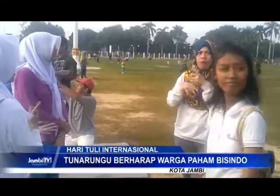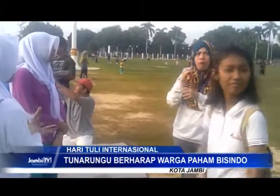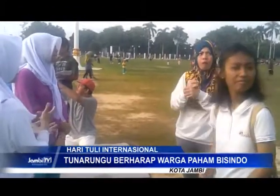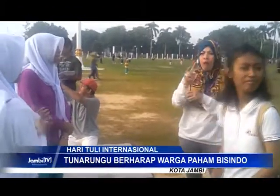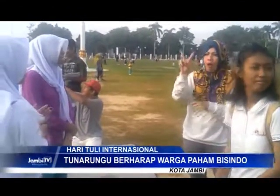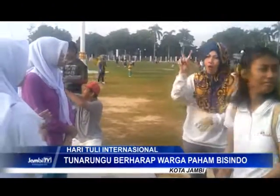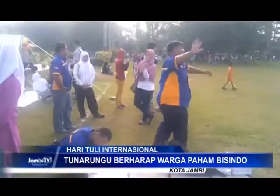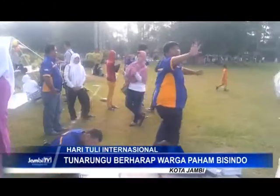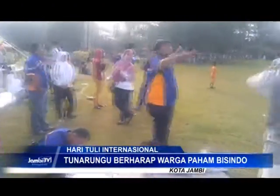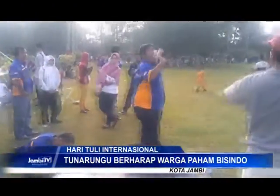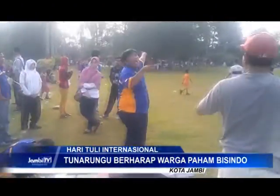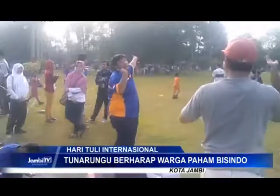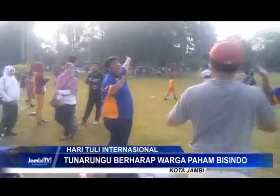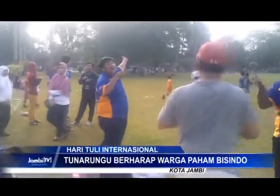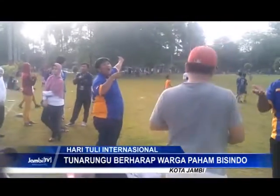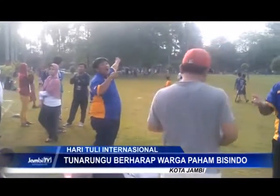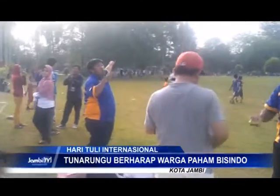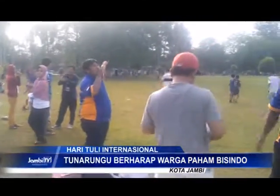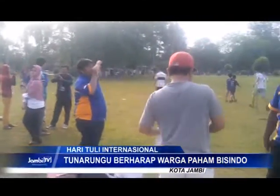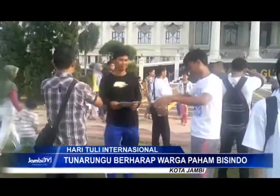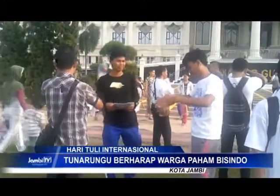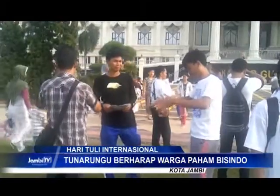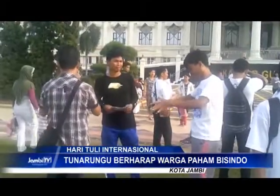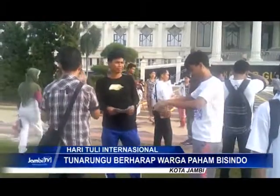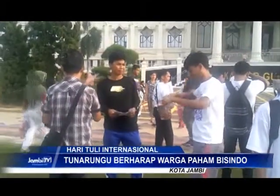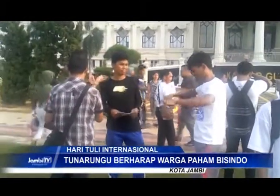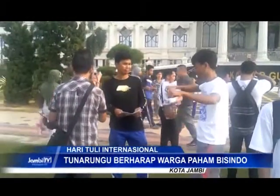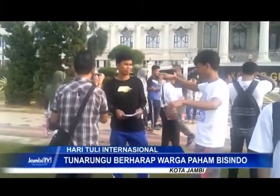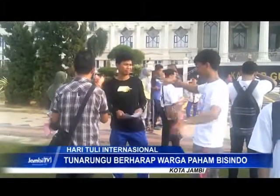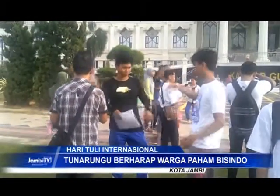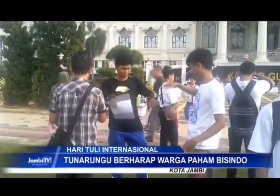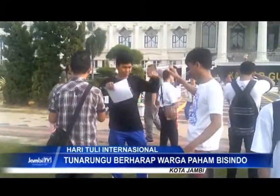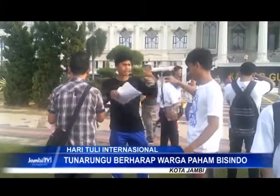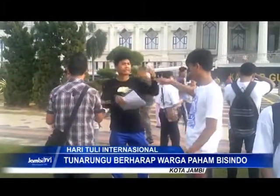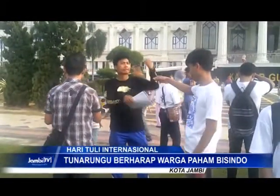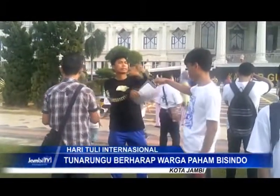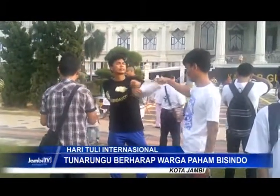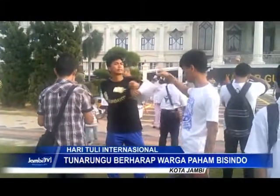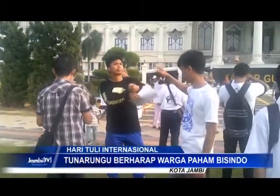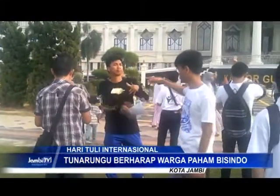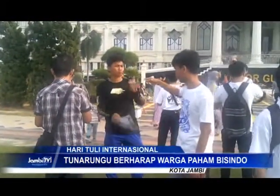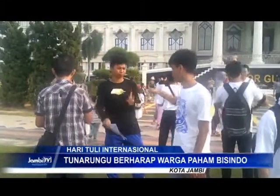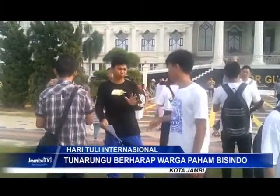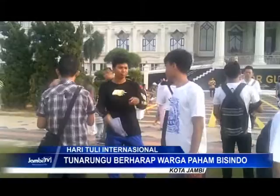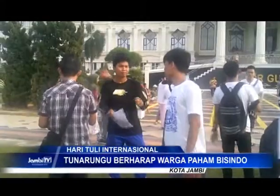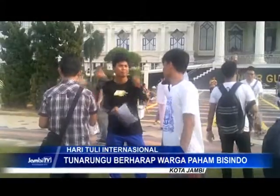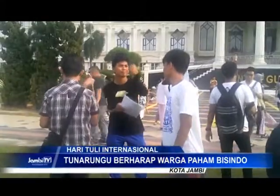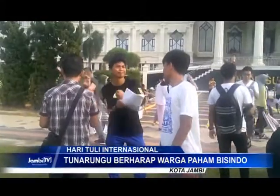tunarungu. Bagi penderita tunarungu, mereka juga punya hak untuk hidup bermasyarakat dan berkomunikasi